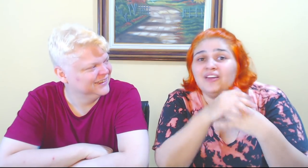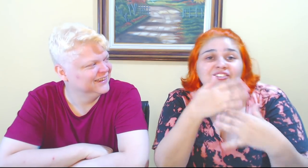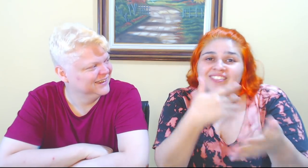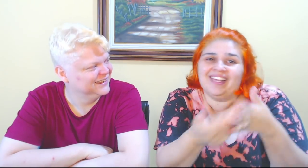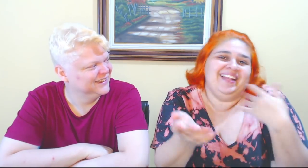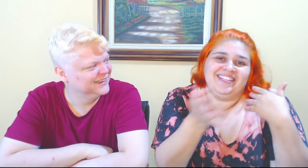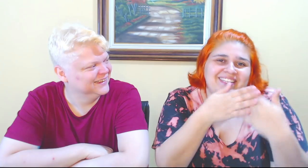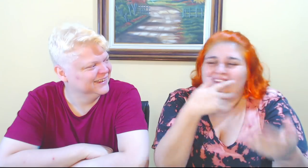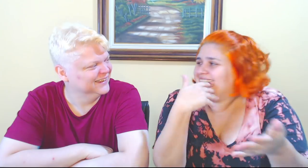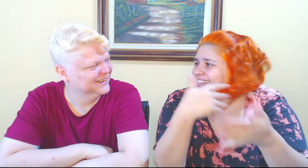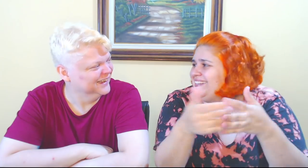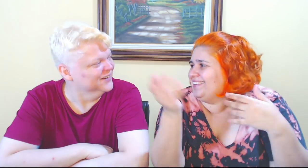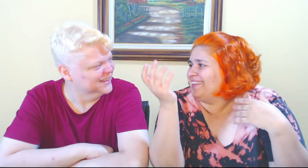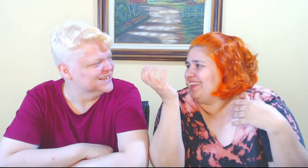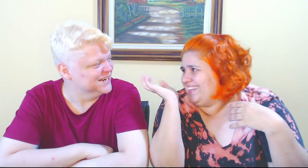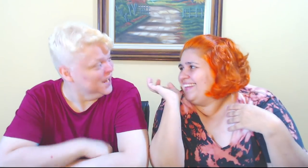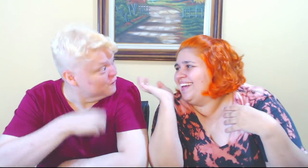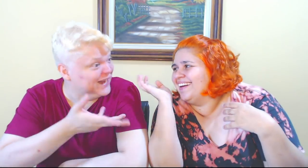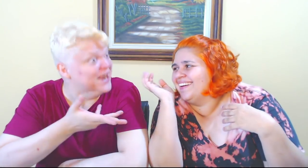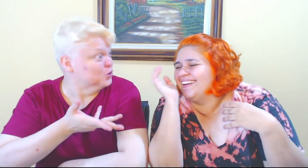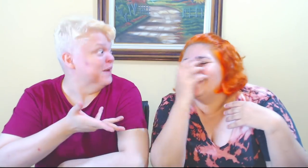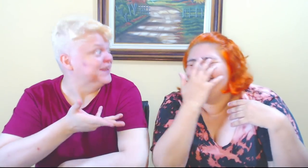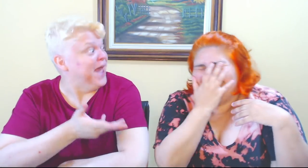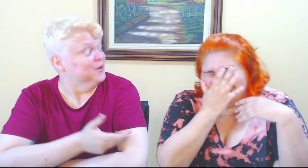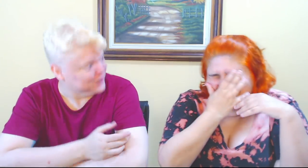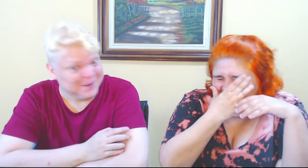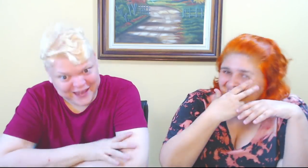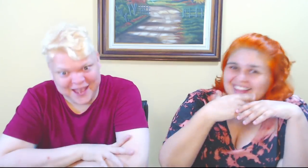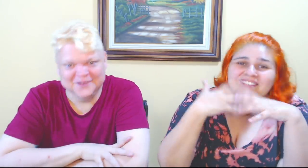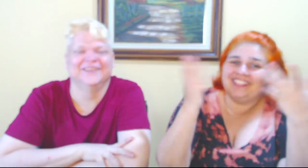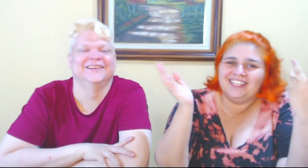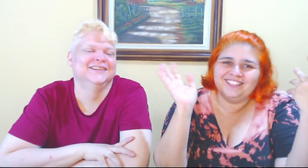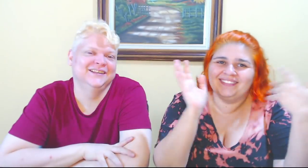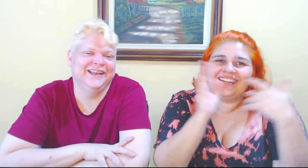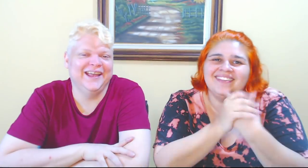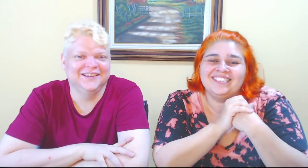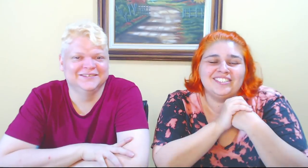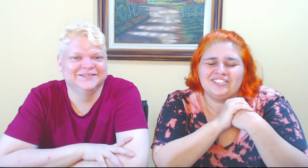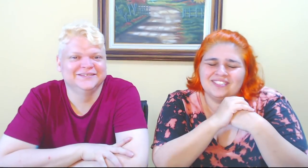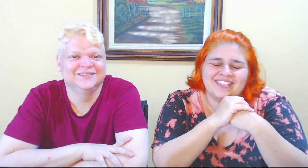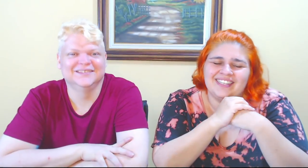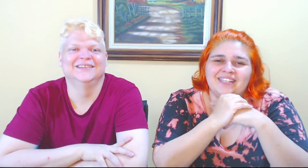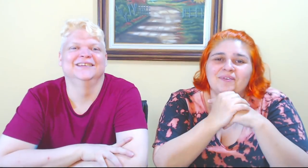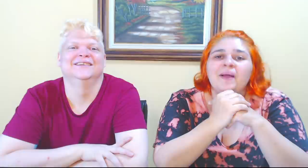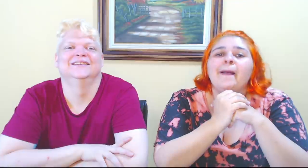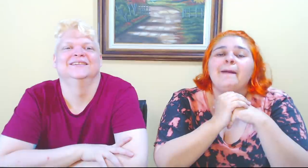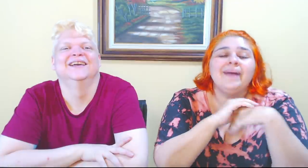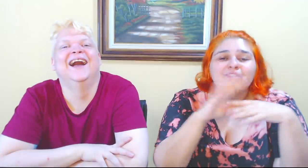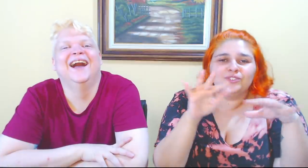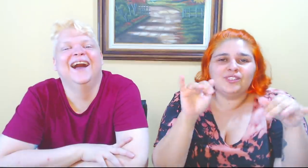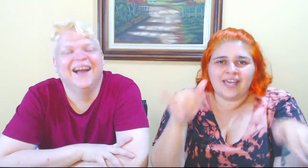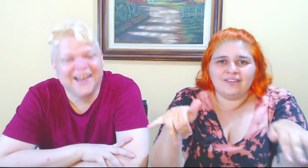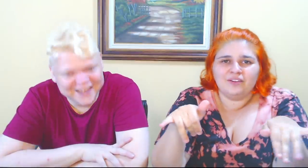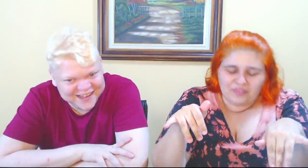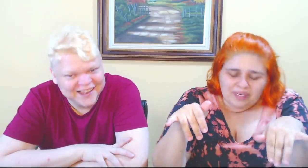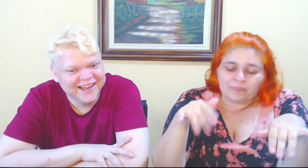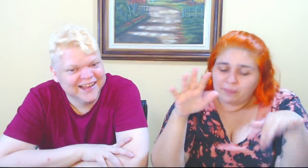não sei Se ele estava entendendo Eu entendi Eu falei Eu também quero Eu também quero Eu não entendi A gente não se entendeu Mas deu tudo certo no fim Bom